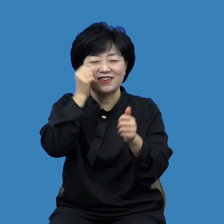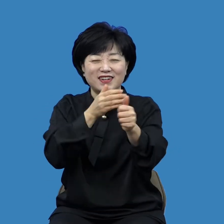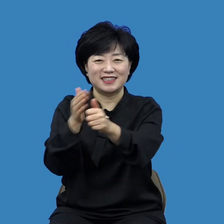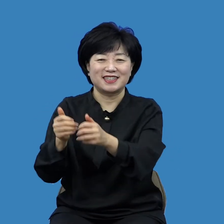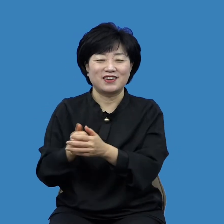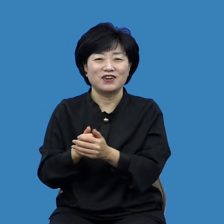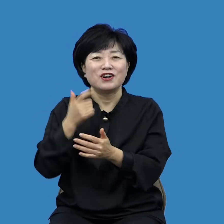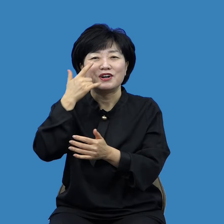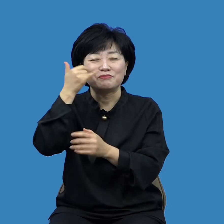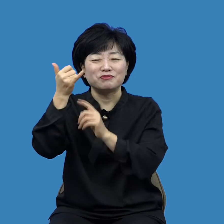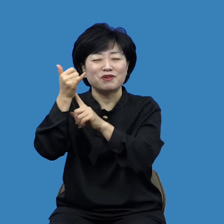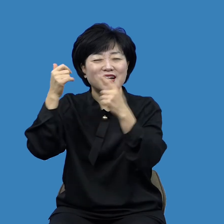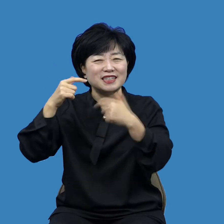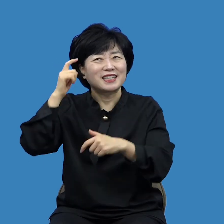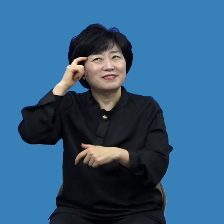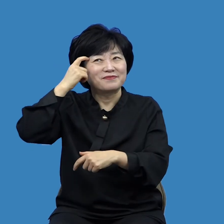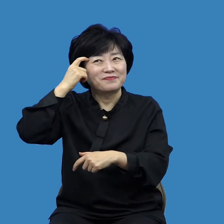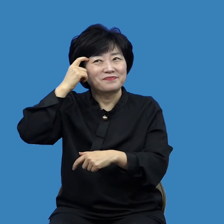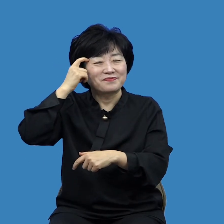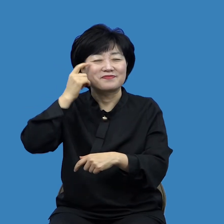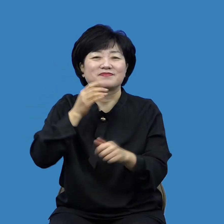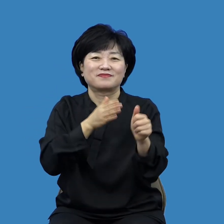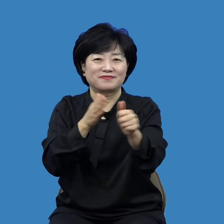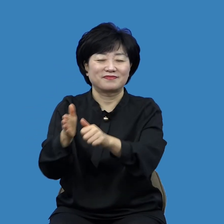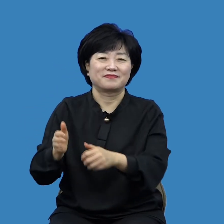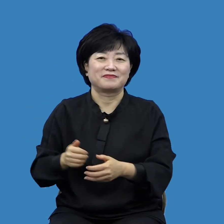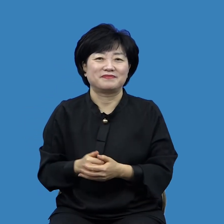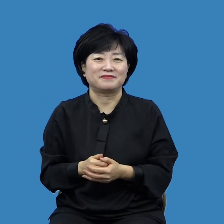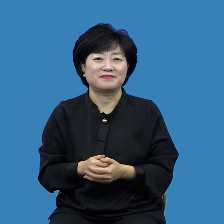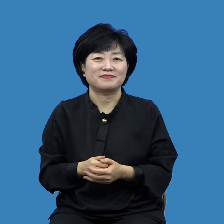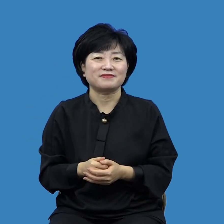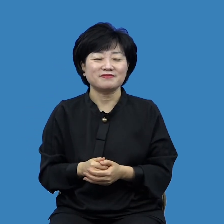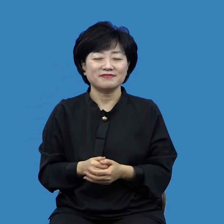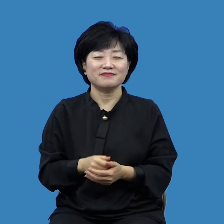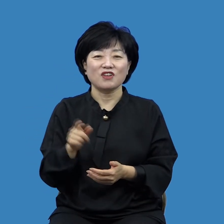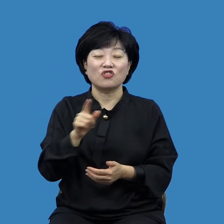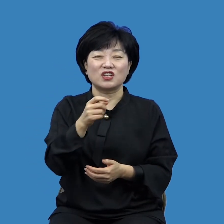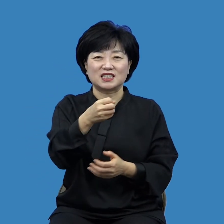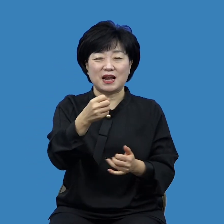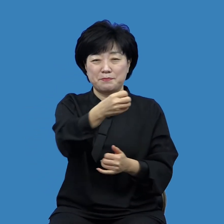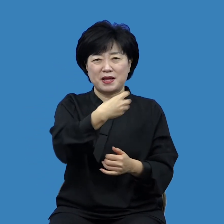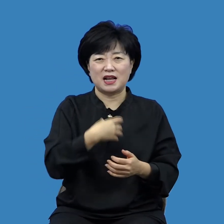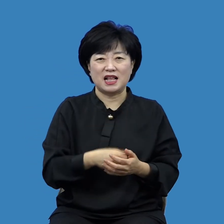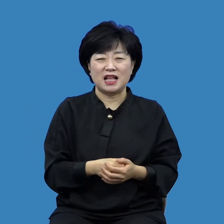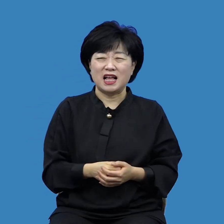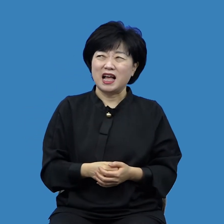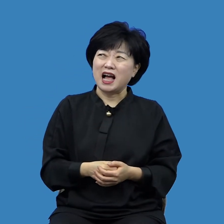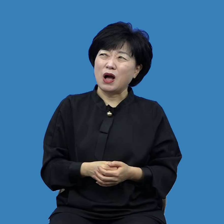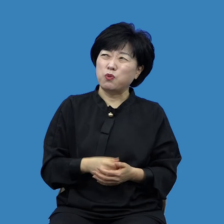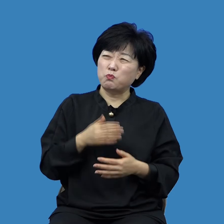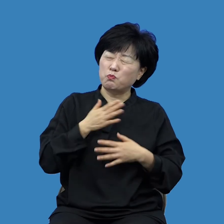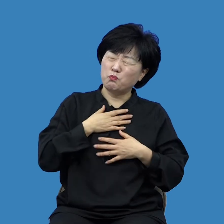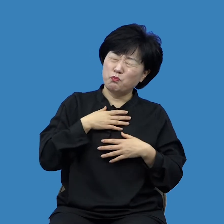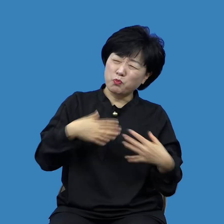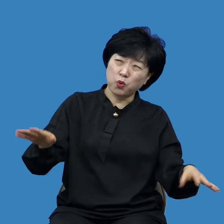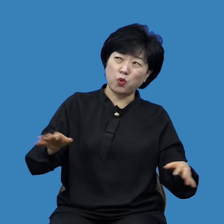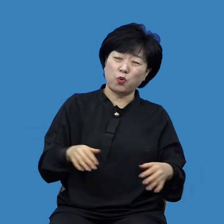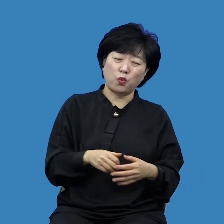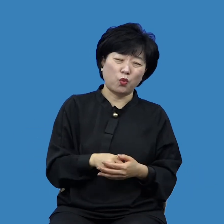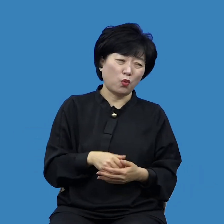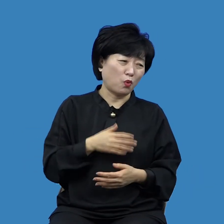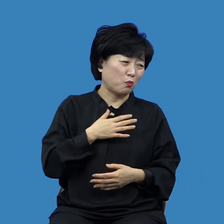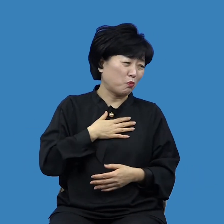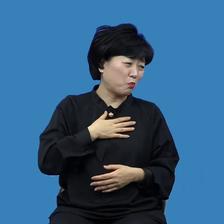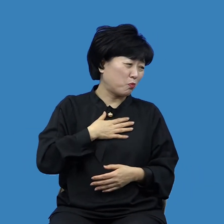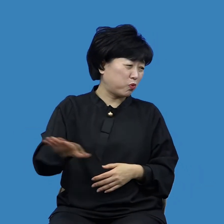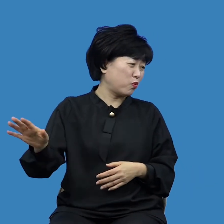늘 부모님을 의식하며 살아가는 태도입니다. 근데 이 얘기하면 또 이런 사람들이 있을 거예요. 아유, 그 피곤해서 어떻게 살아요? 피곤해서.